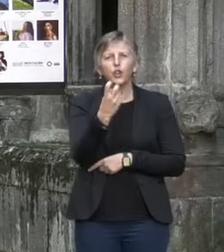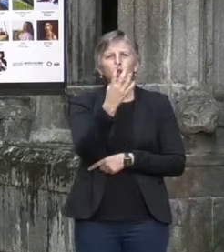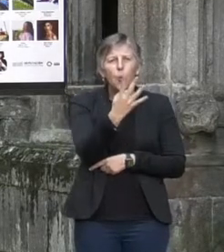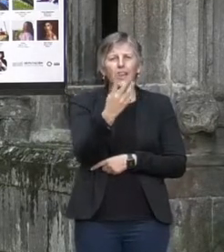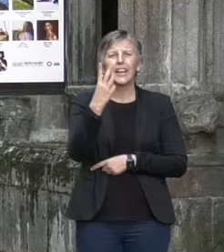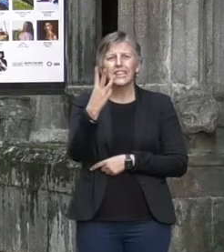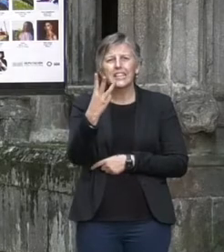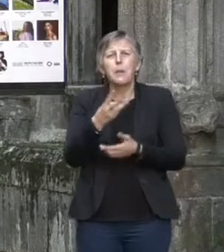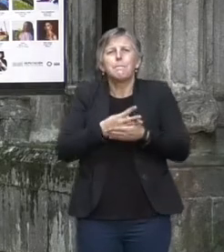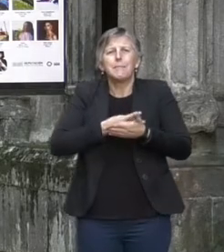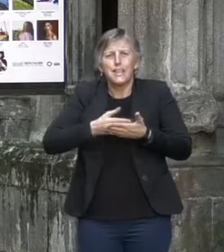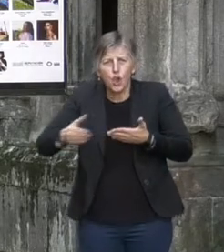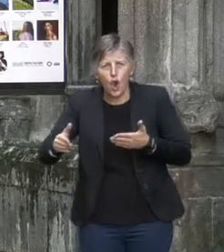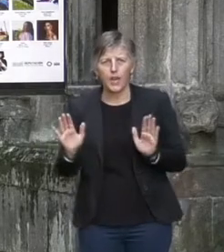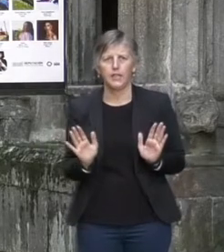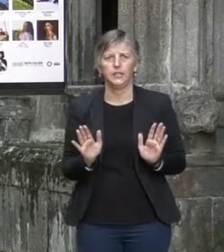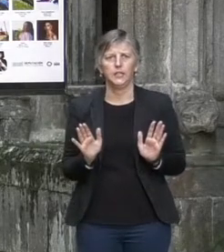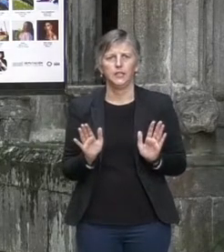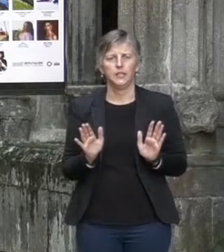243 millóns.